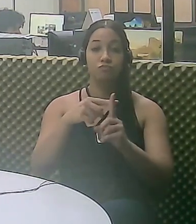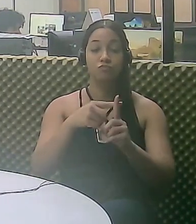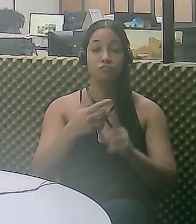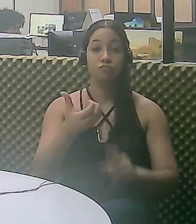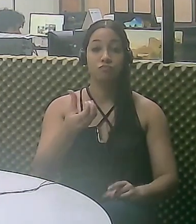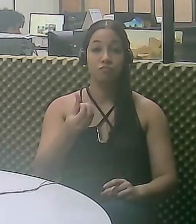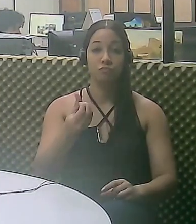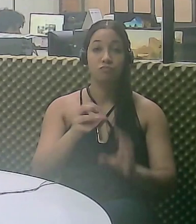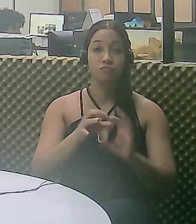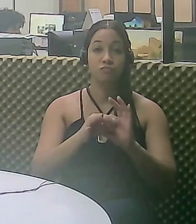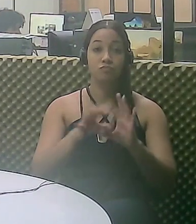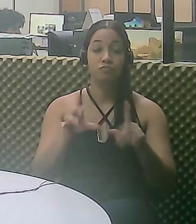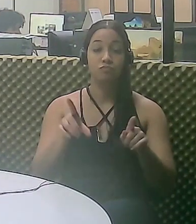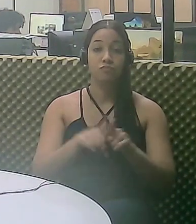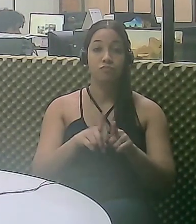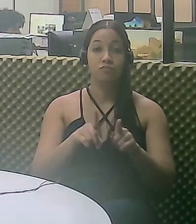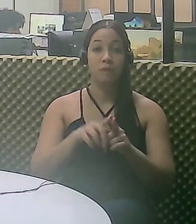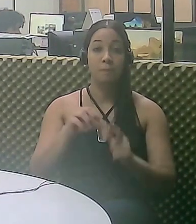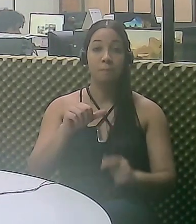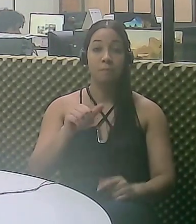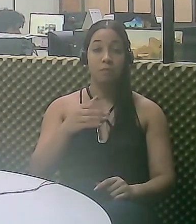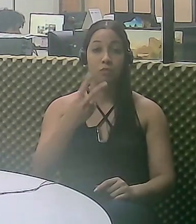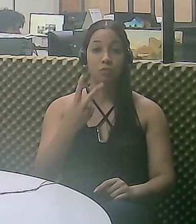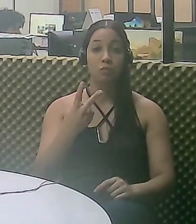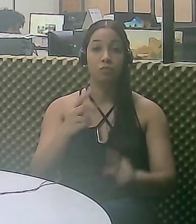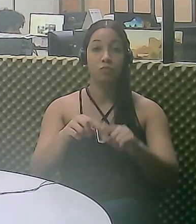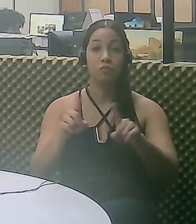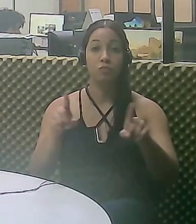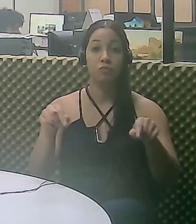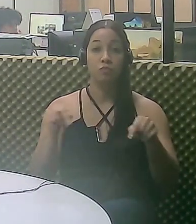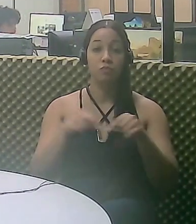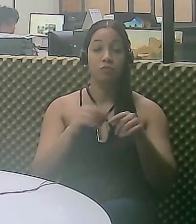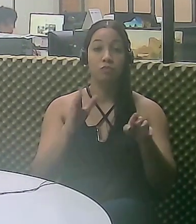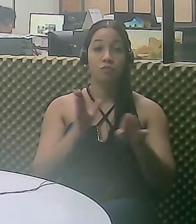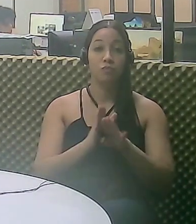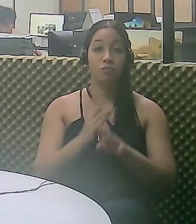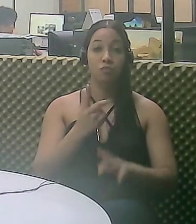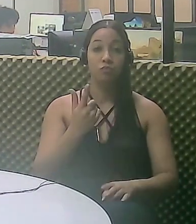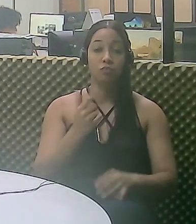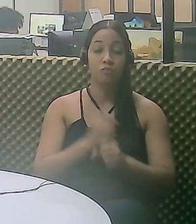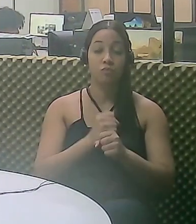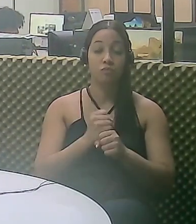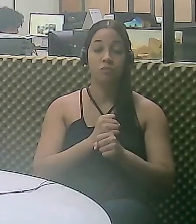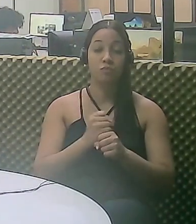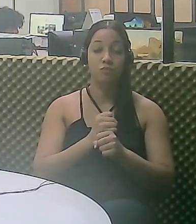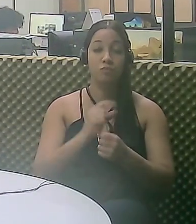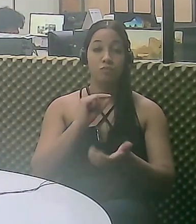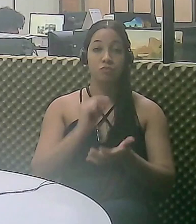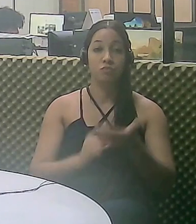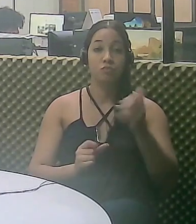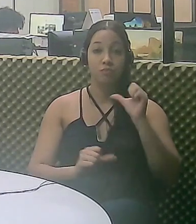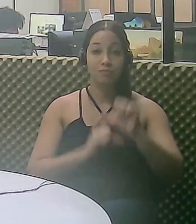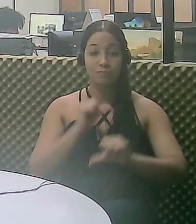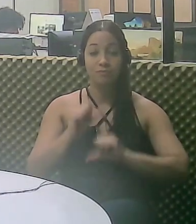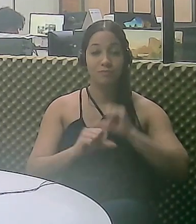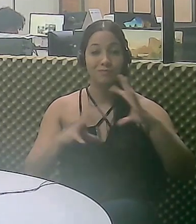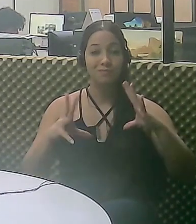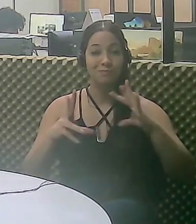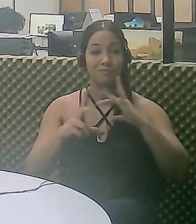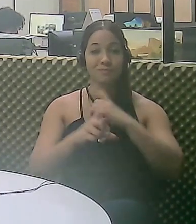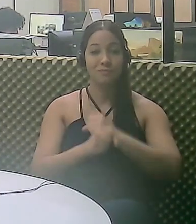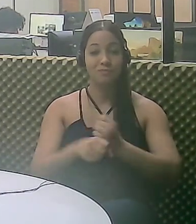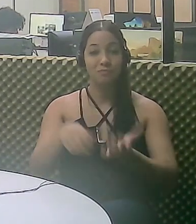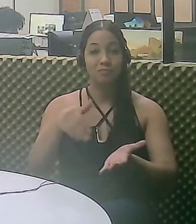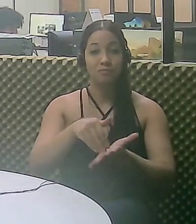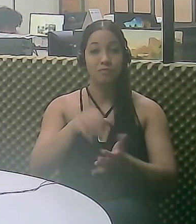disponíveis e a disponibilização de mais 2 salas em até 2 anos após a assinatura da renovação, totalizando no